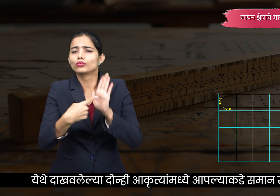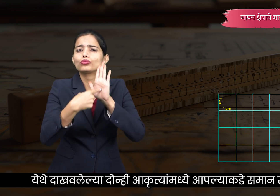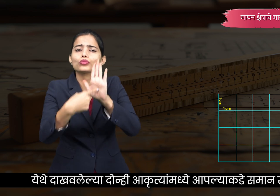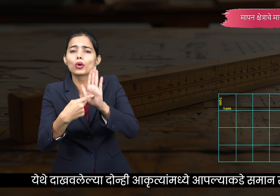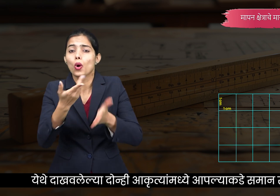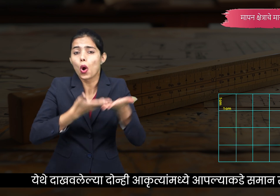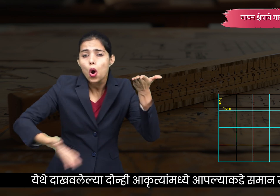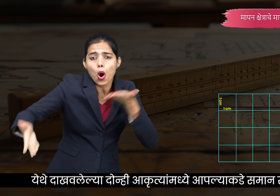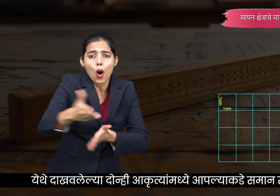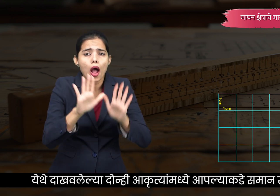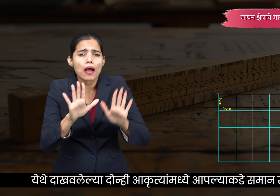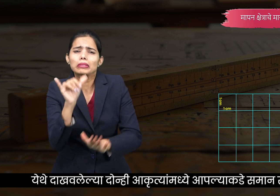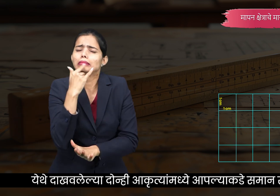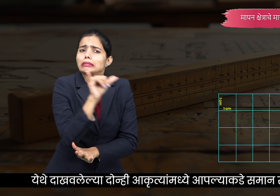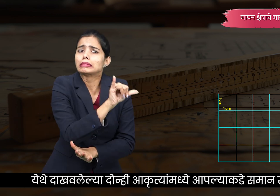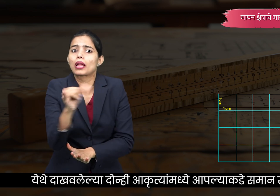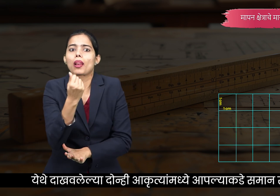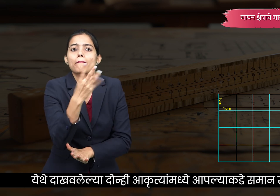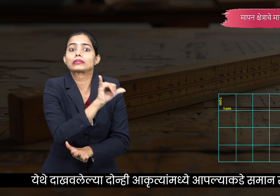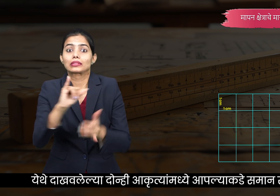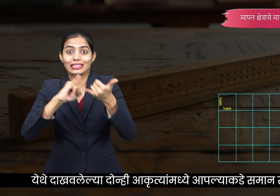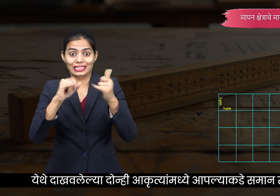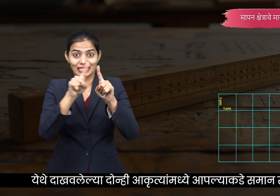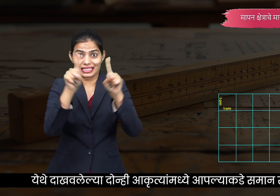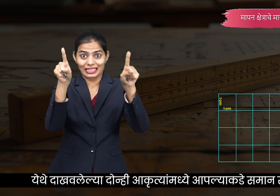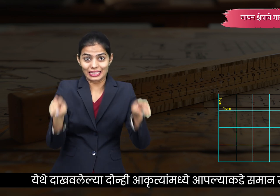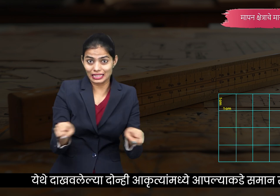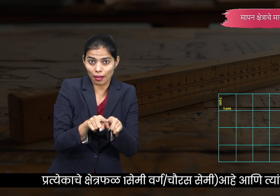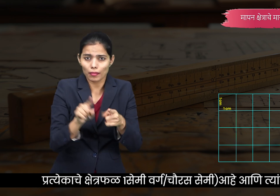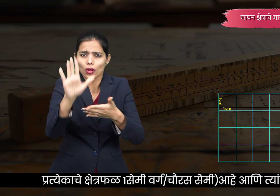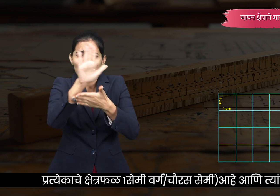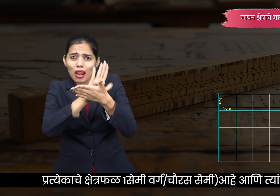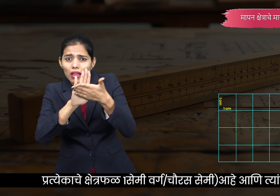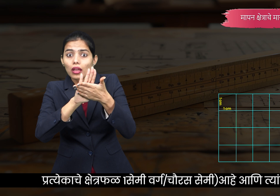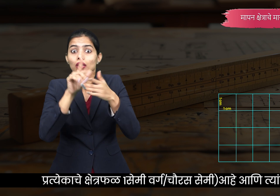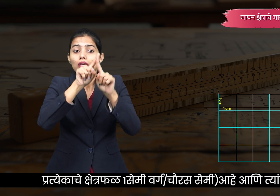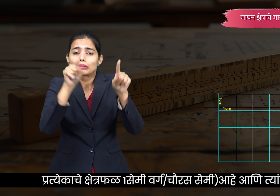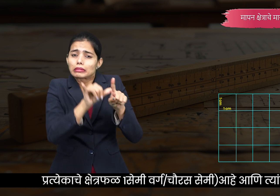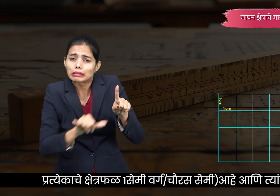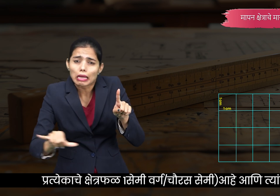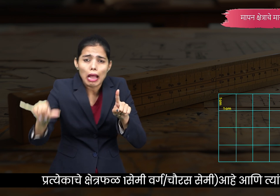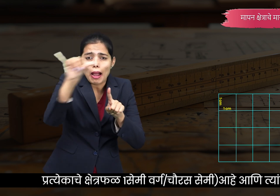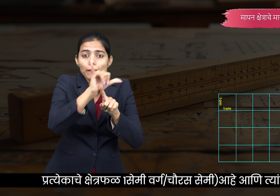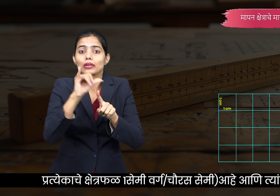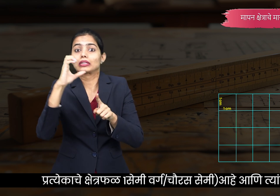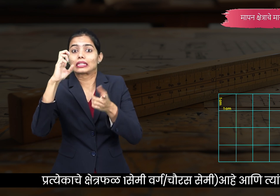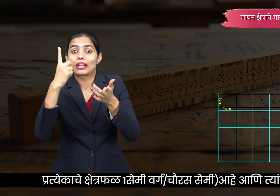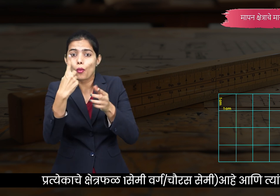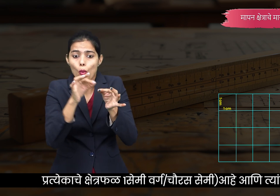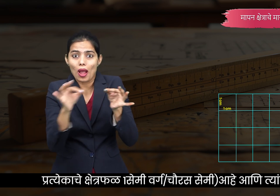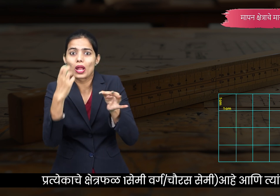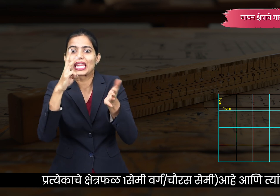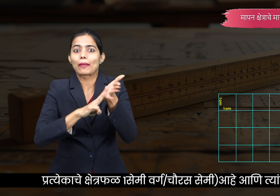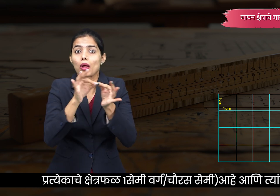येथे दाखवलेल्या दोन्ही आकृत्यांमध्ये आपल्याकडे समान संख्येचे चौरस आहेत। प्रत्येकाचे क्षेत्रफळ 1 सेमी वर्ग